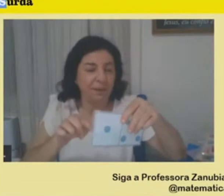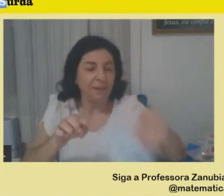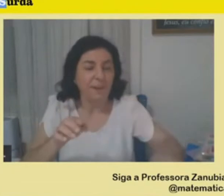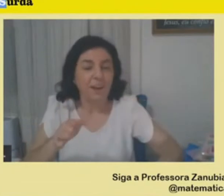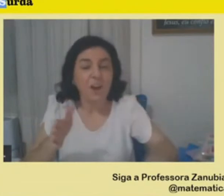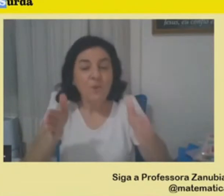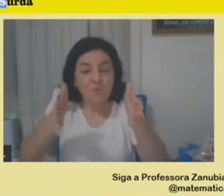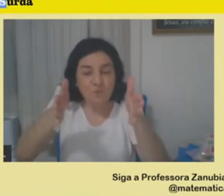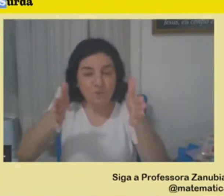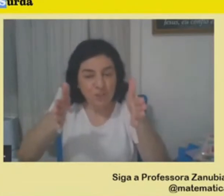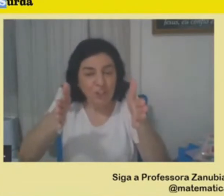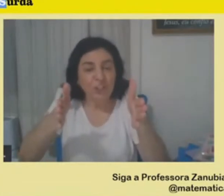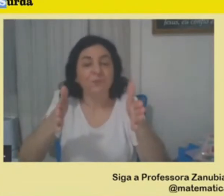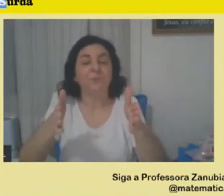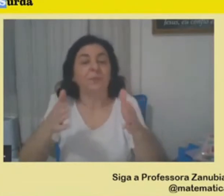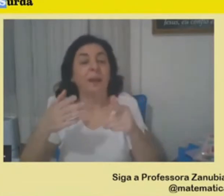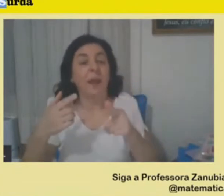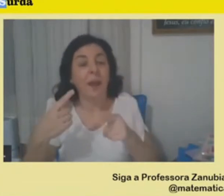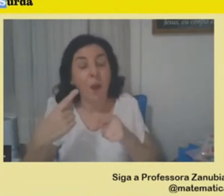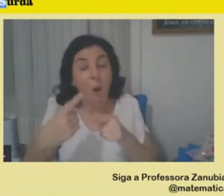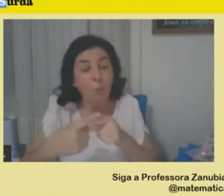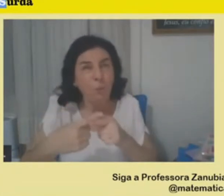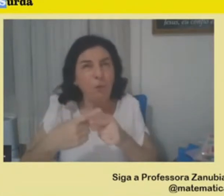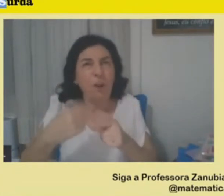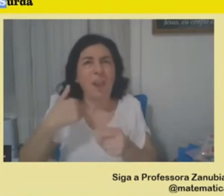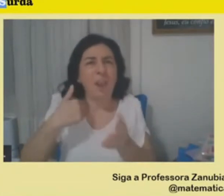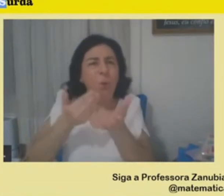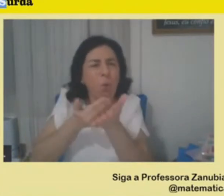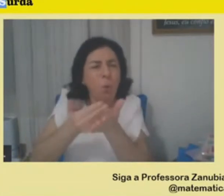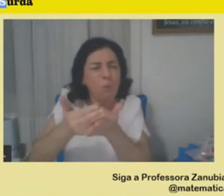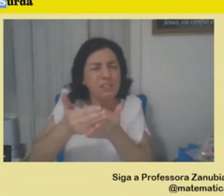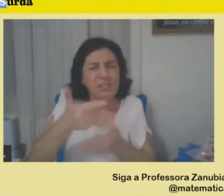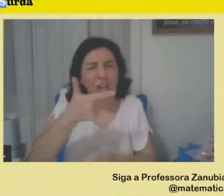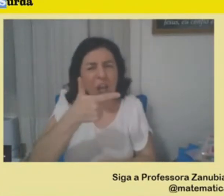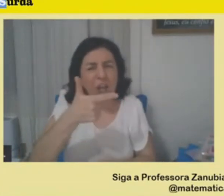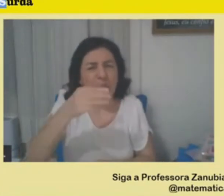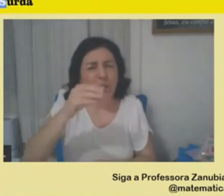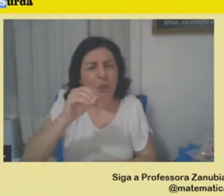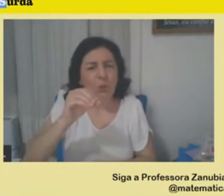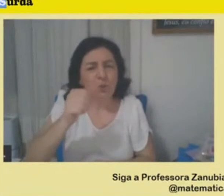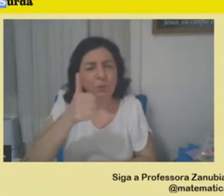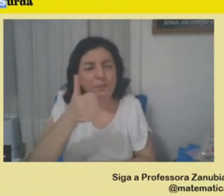duro, dobrar as pontinhas aqui para não machucar.